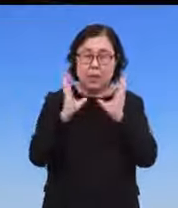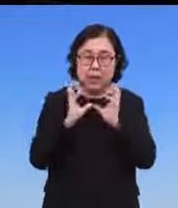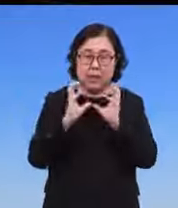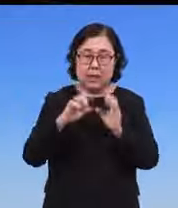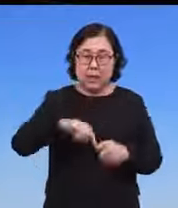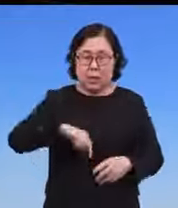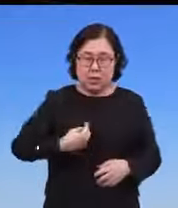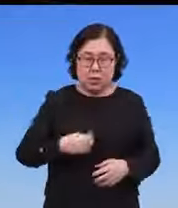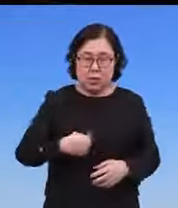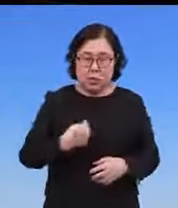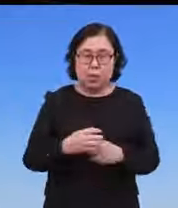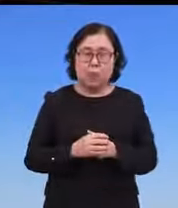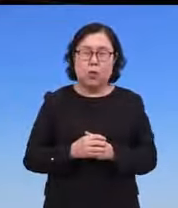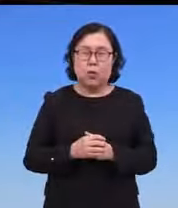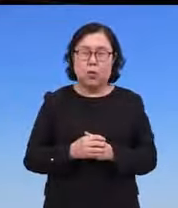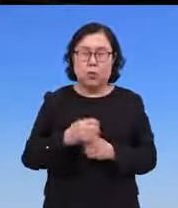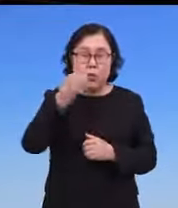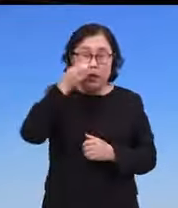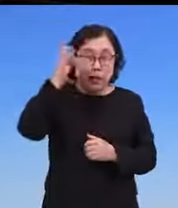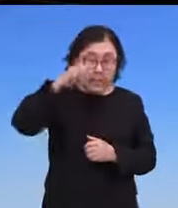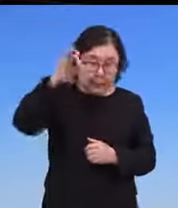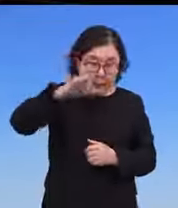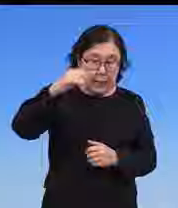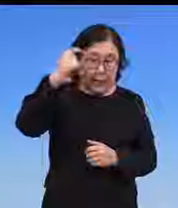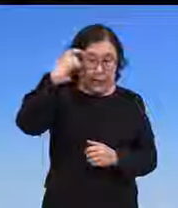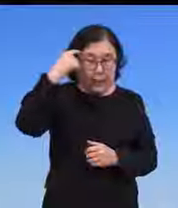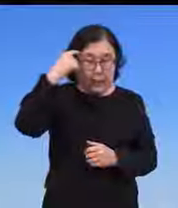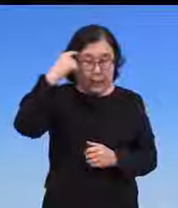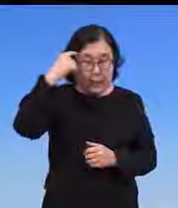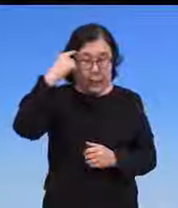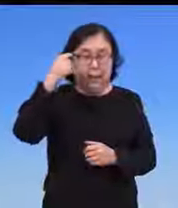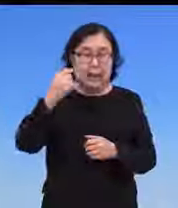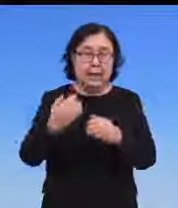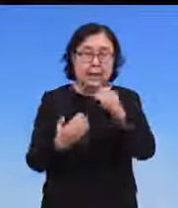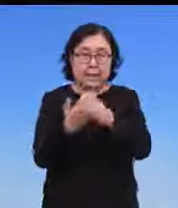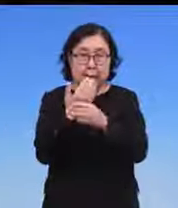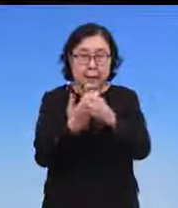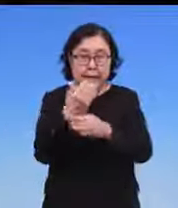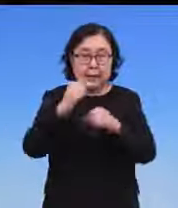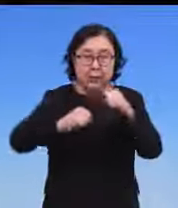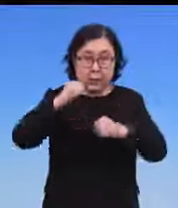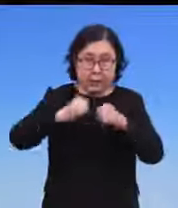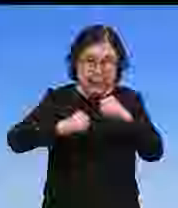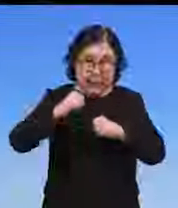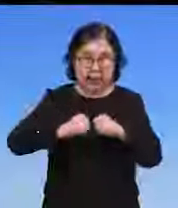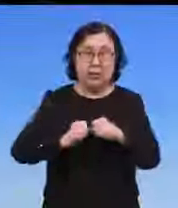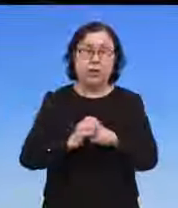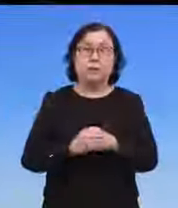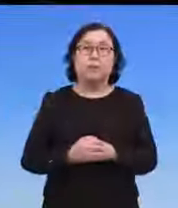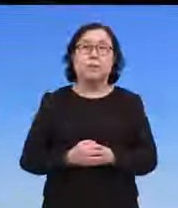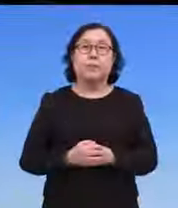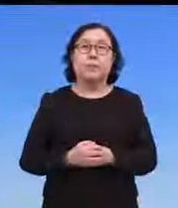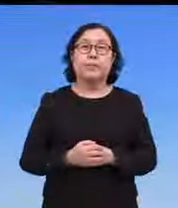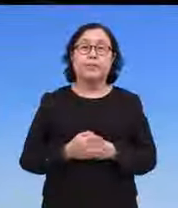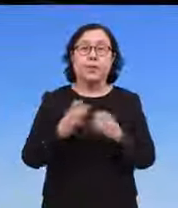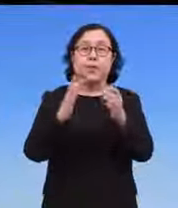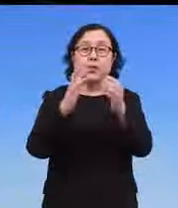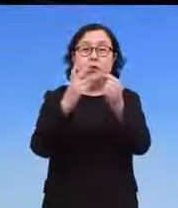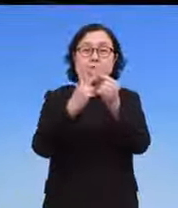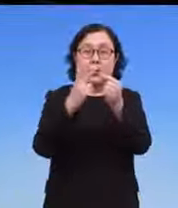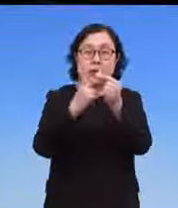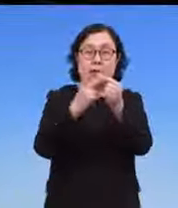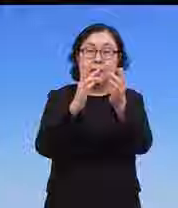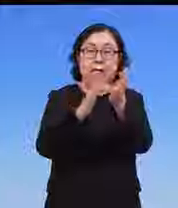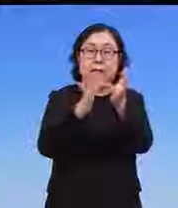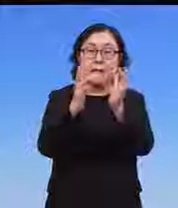존재를 하찮게 여기니까 어떤 역사가 일어나느냐. 두 번째가 이겁니다. 스스로가 자기를 하찮은 존재로